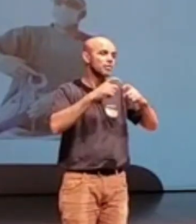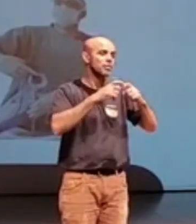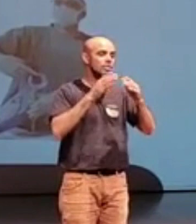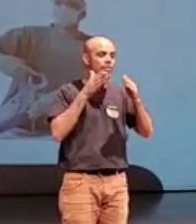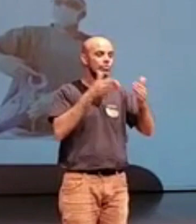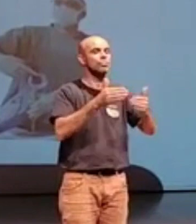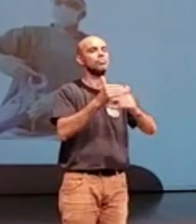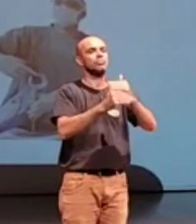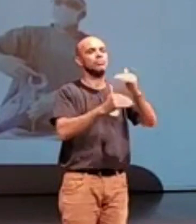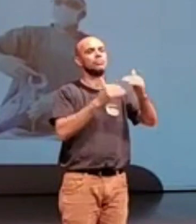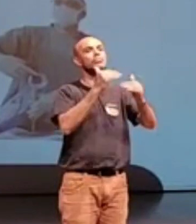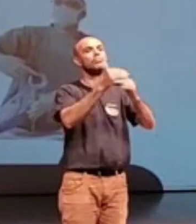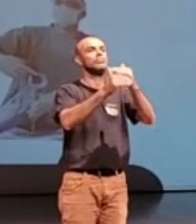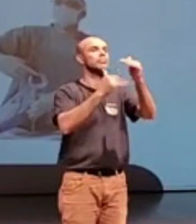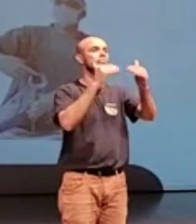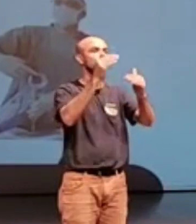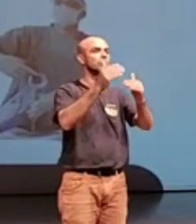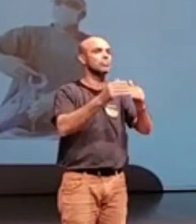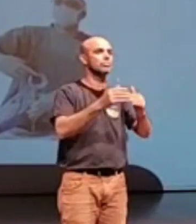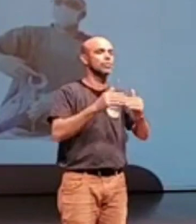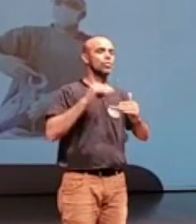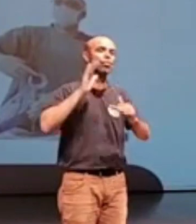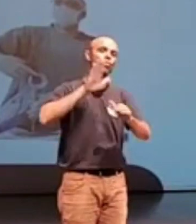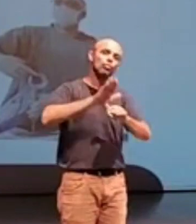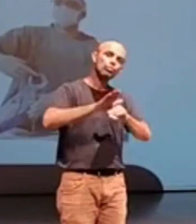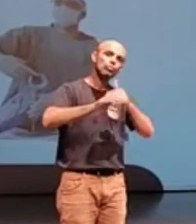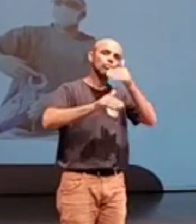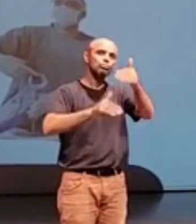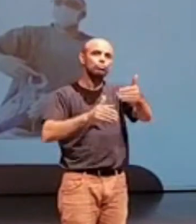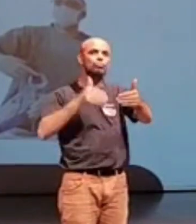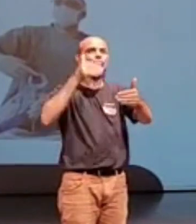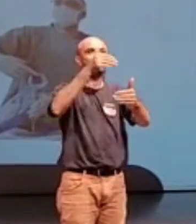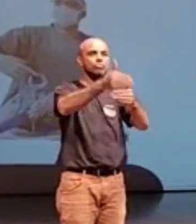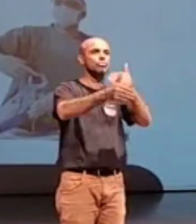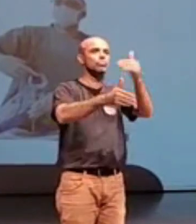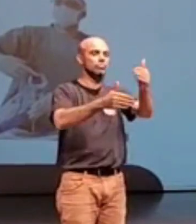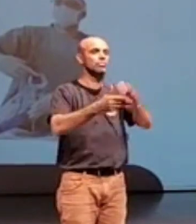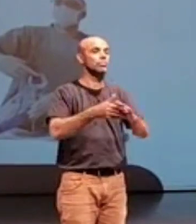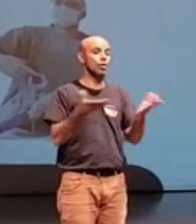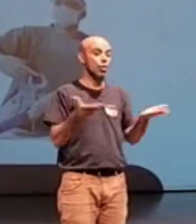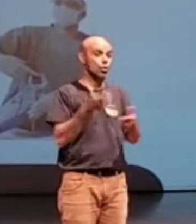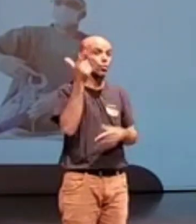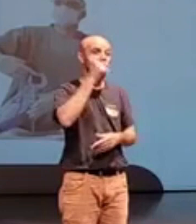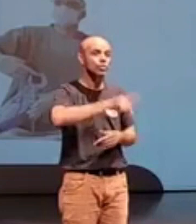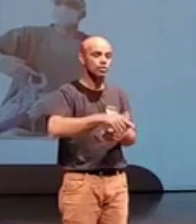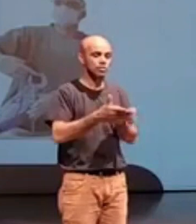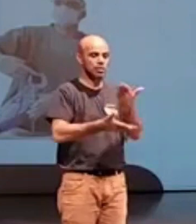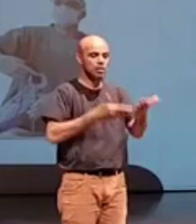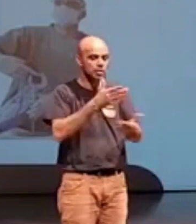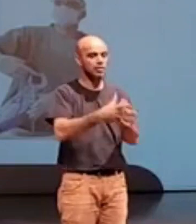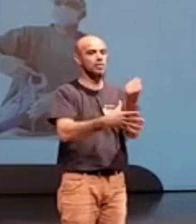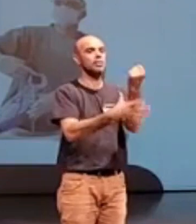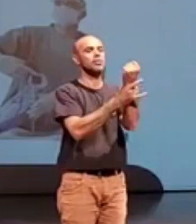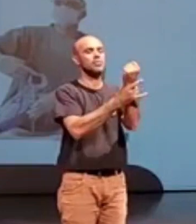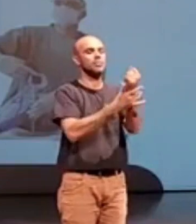está em evolução, um dia após o outro. Então saibam que hoje nós conseguimos tratar de forma